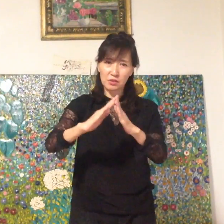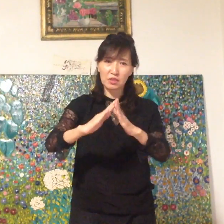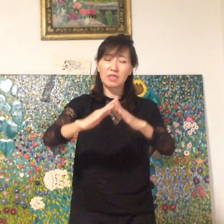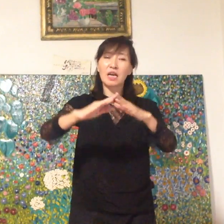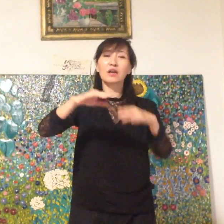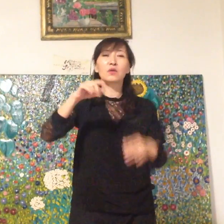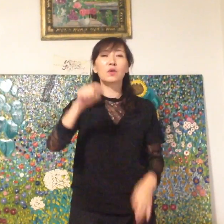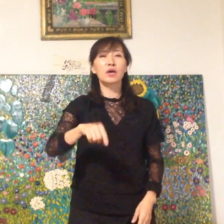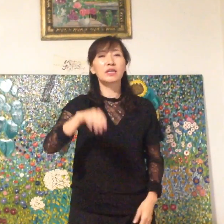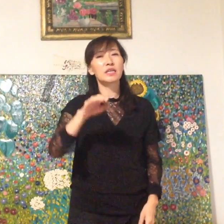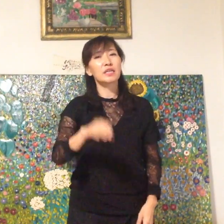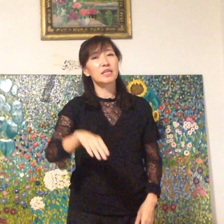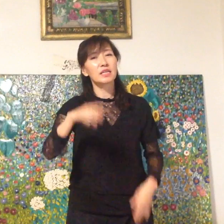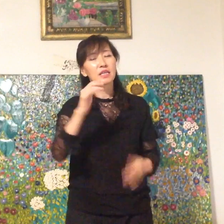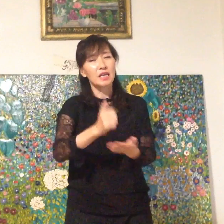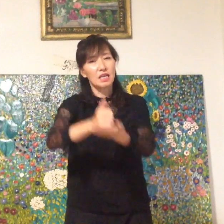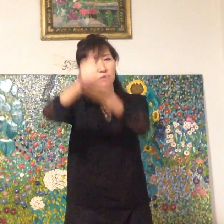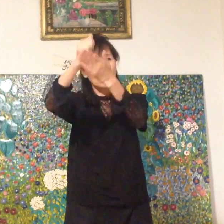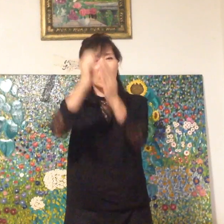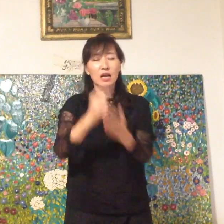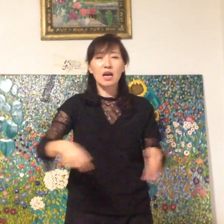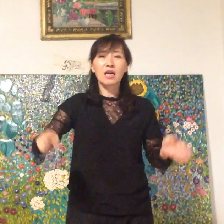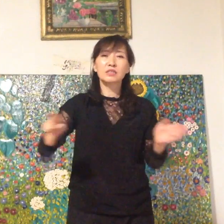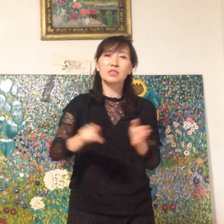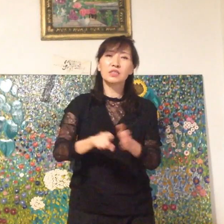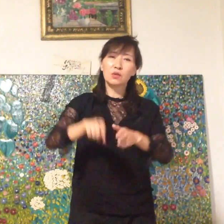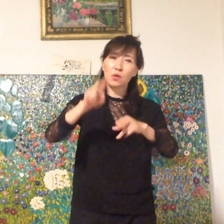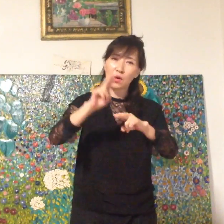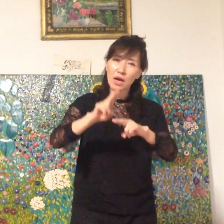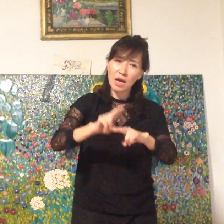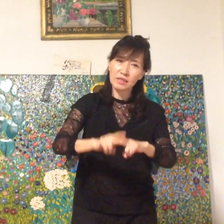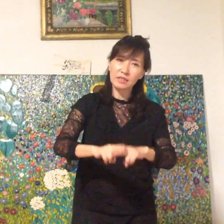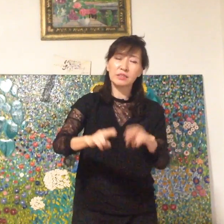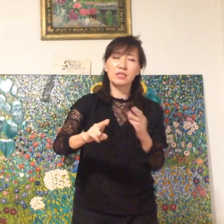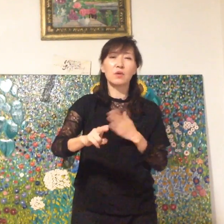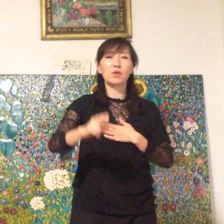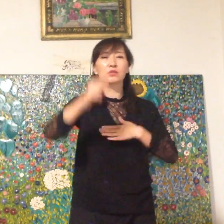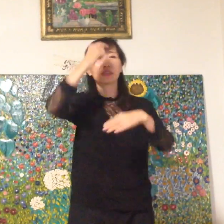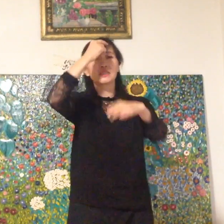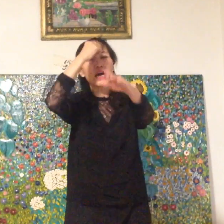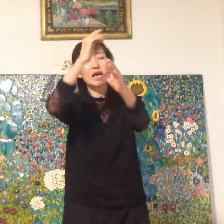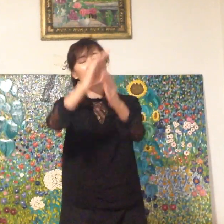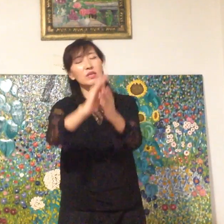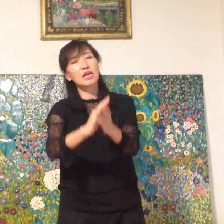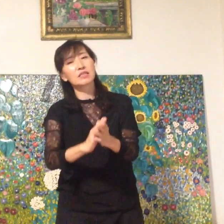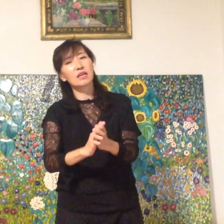한자리 내가 기도하는 모든 땅 위에서